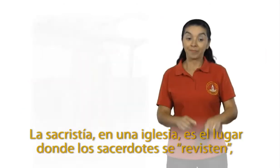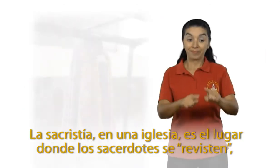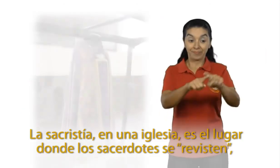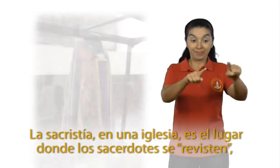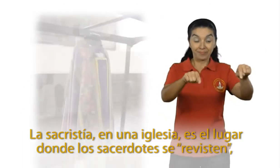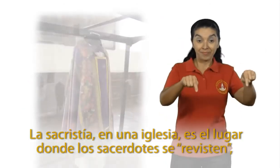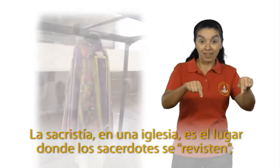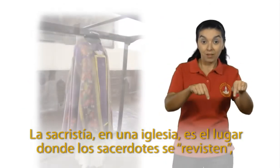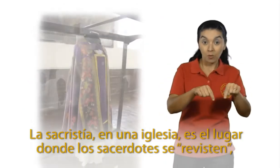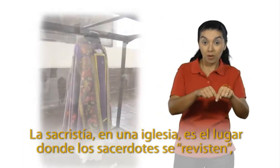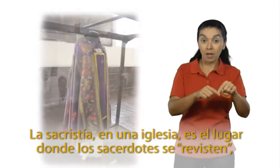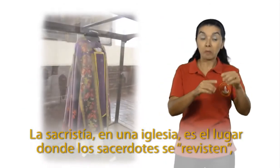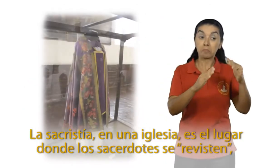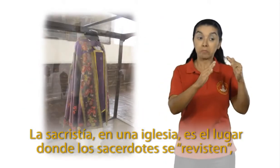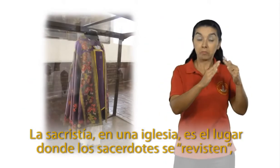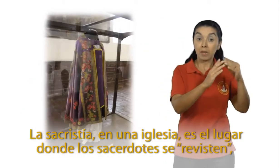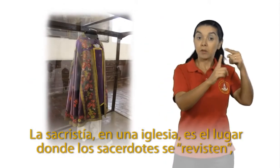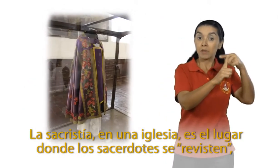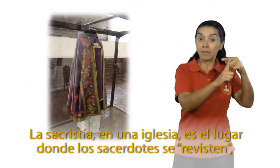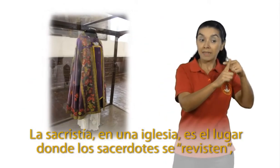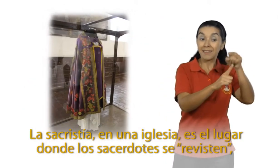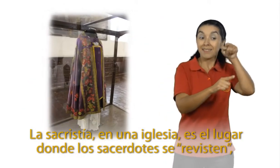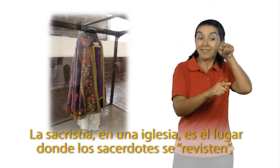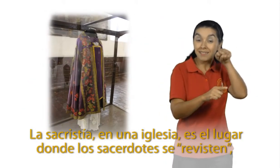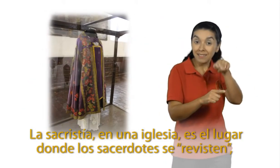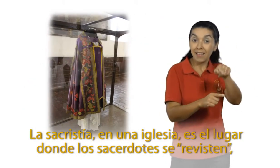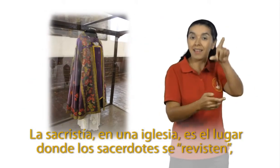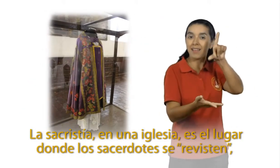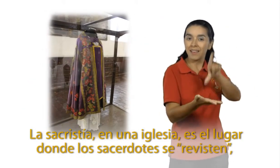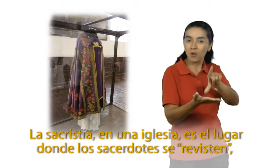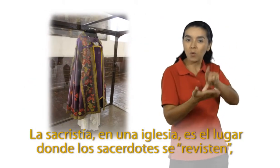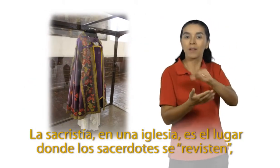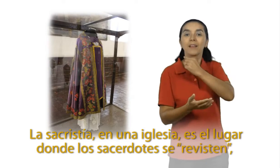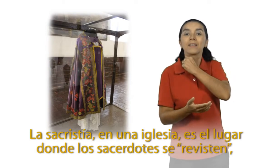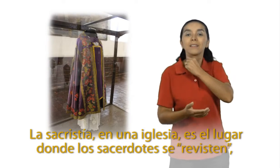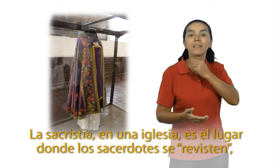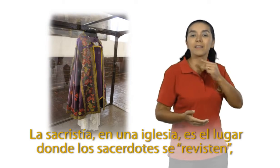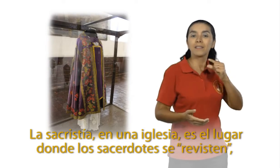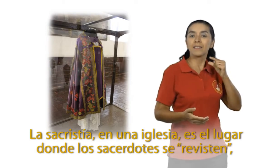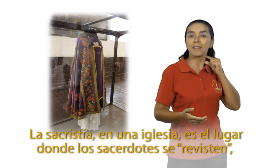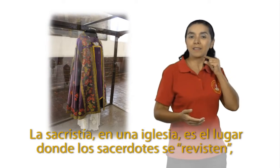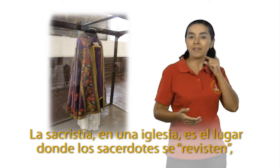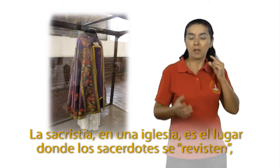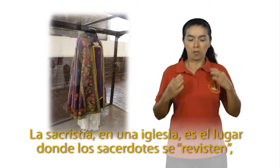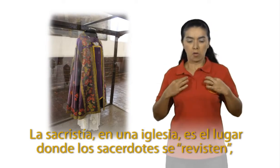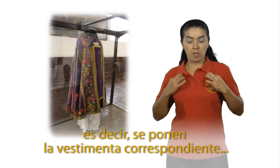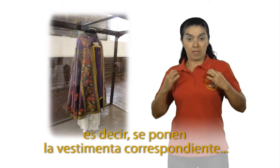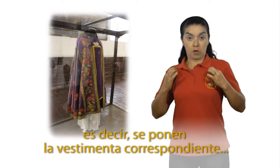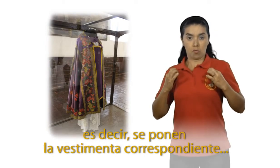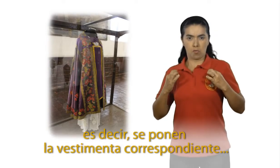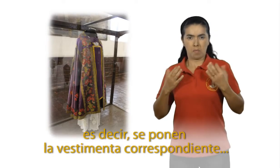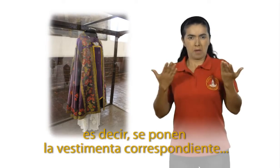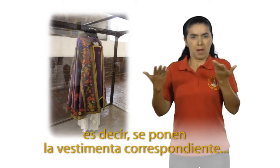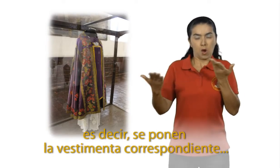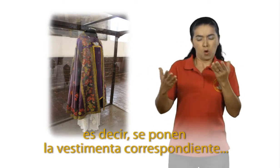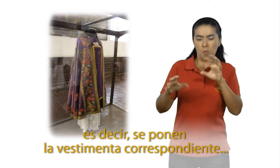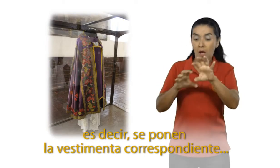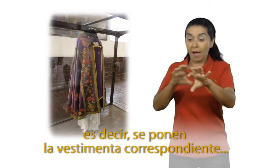La Sacristía en una iglesia es el lugar donde los sacerdotes se revisten, es decir, se pone la